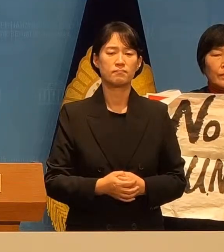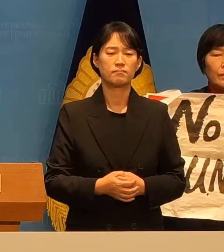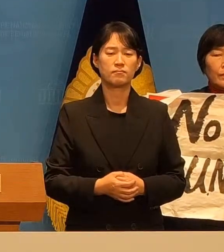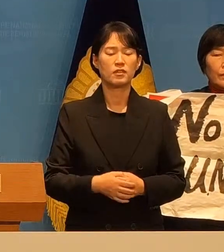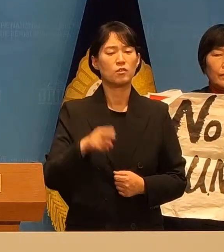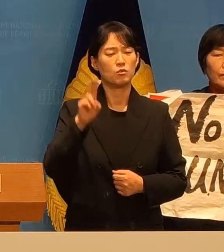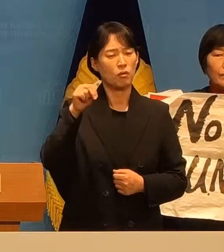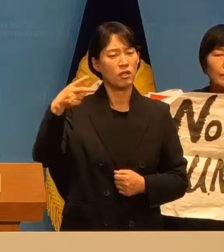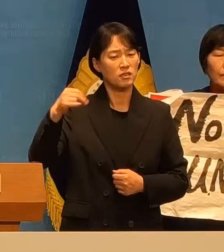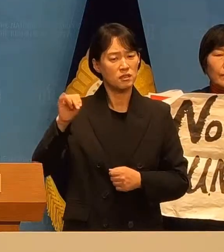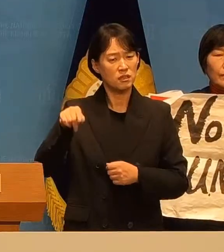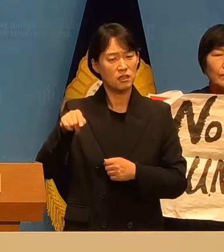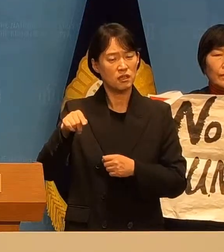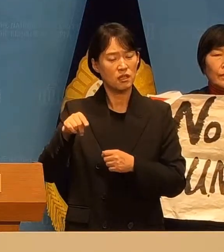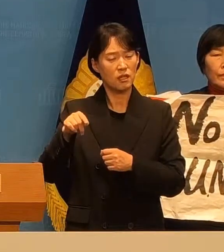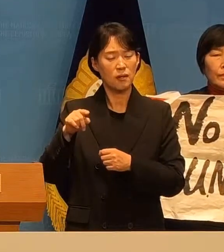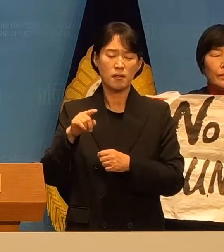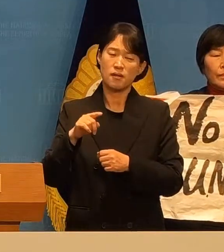UNC의 처사가